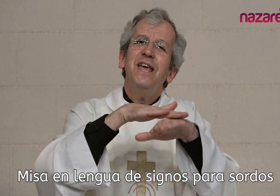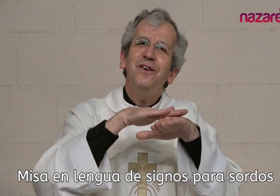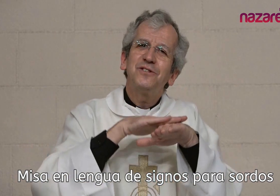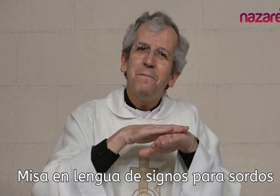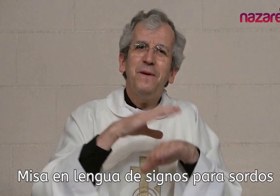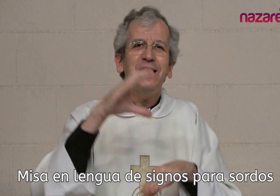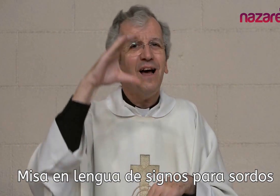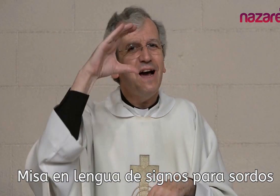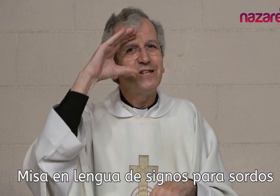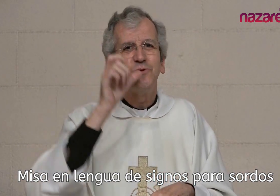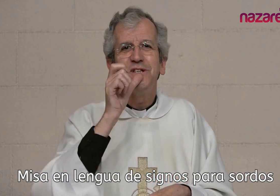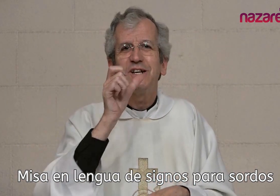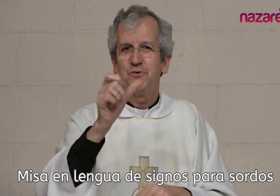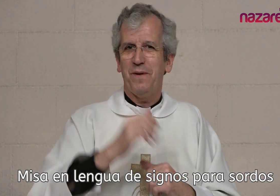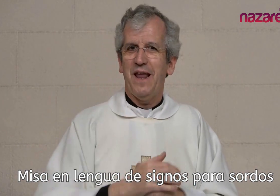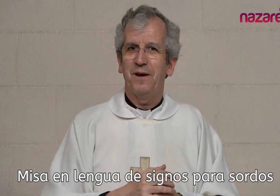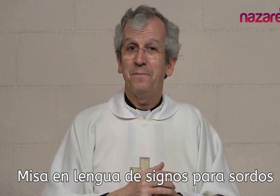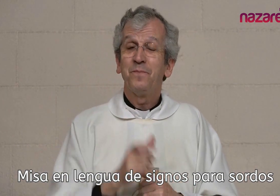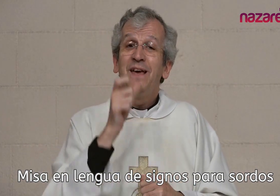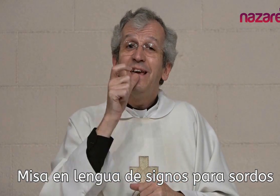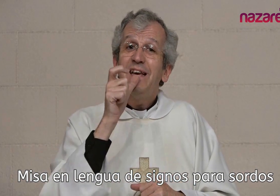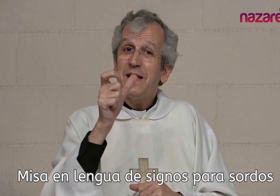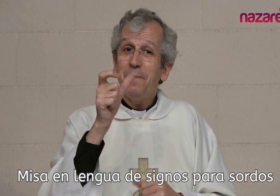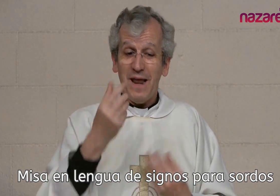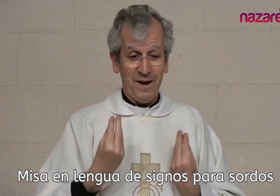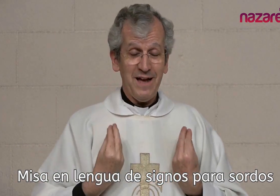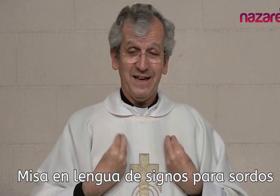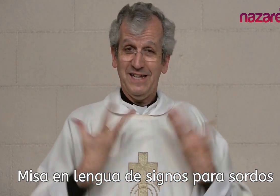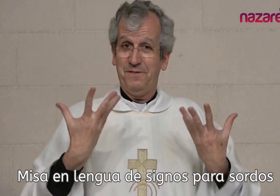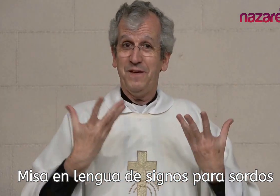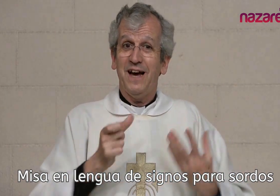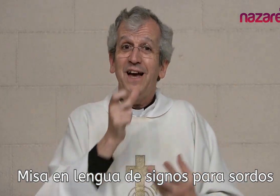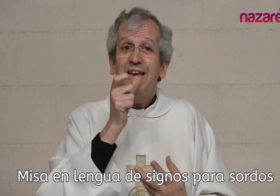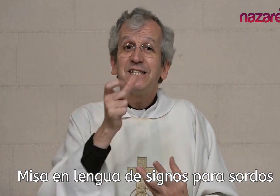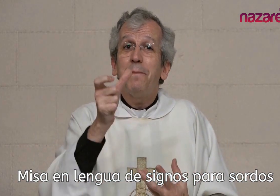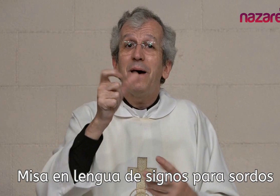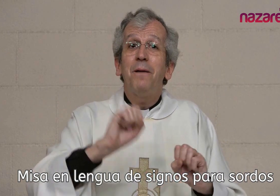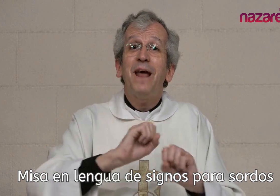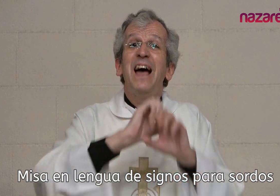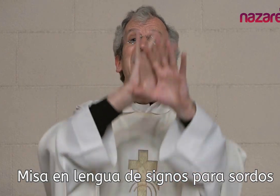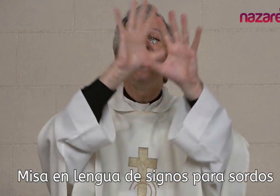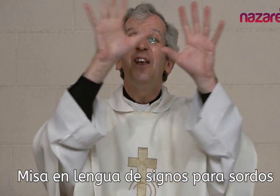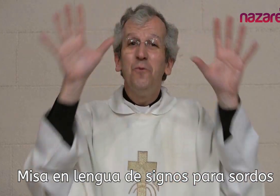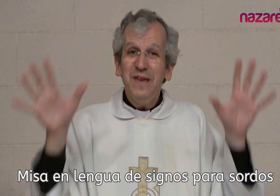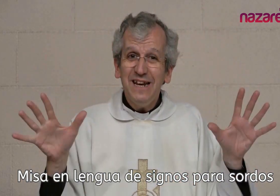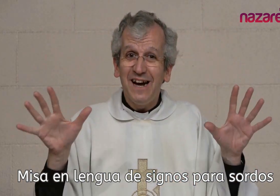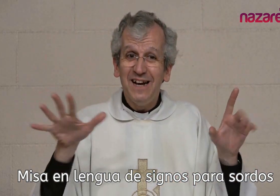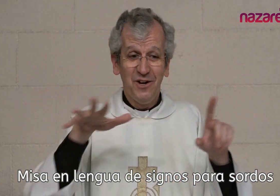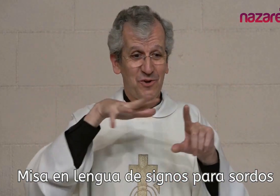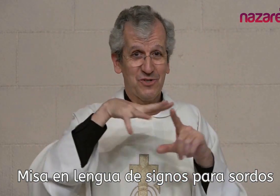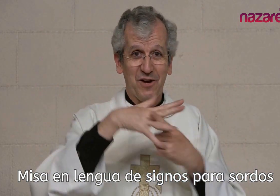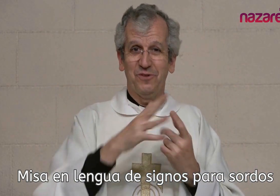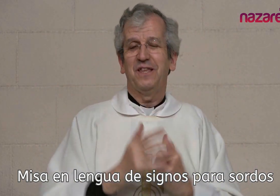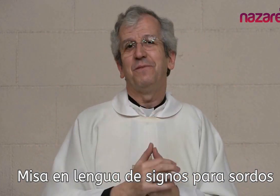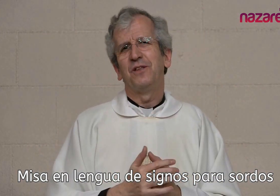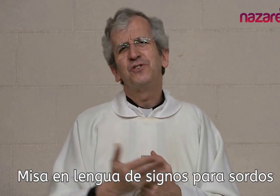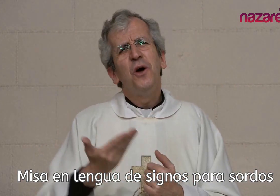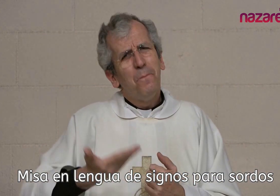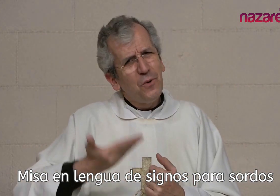y nos invita a escuchar su palabra. Esa palabra que es vida, esa palabra que ilumina los acontecimientos. Por